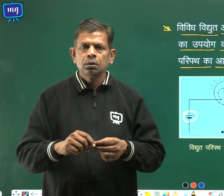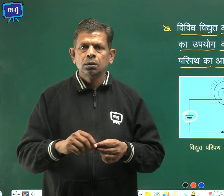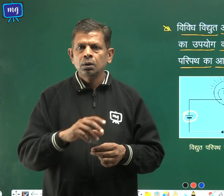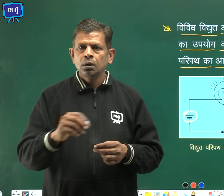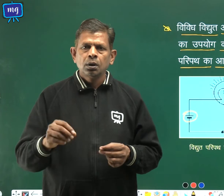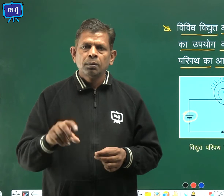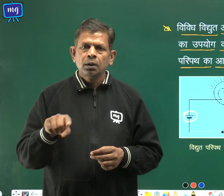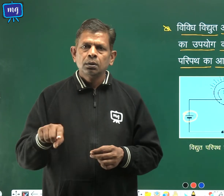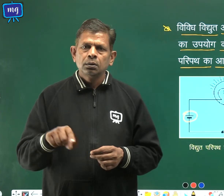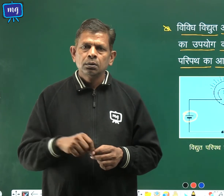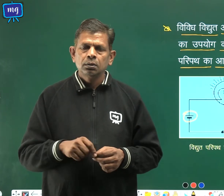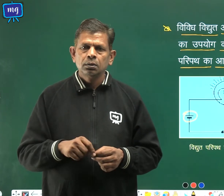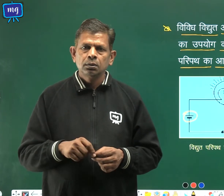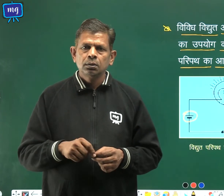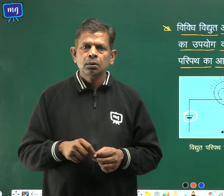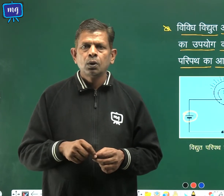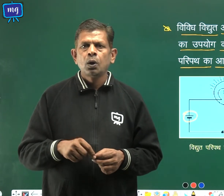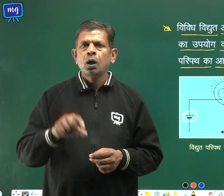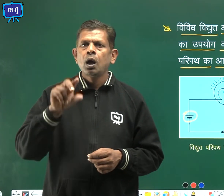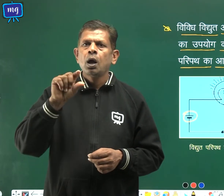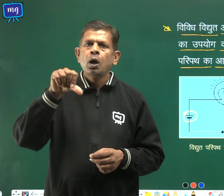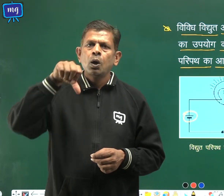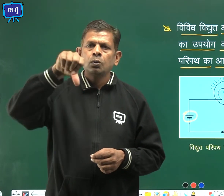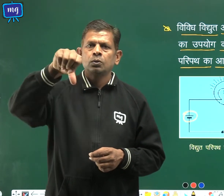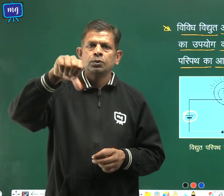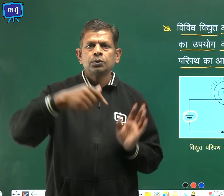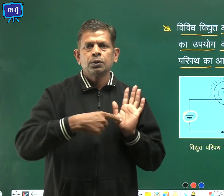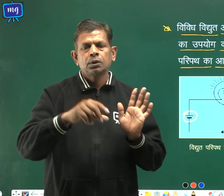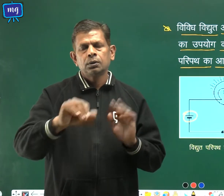और यहाँ पर स्विच दिखाया जाएगा।